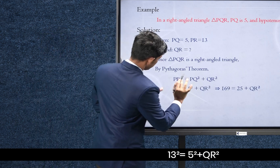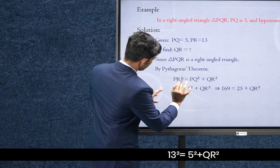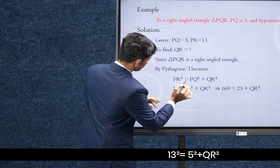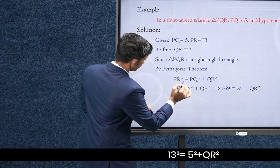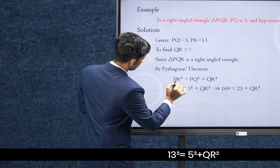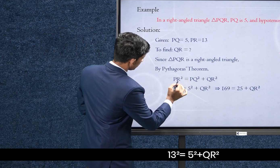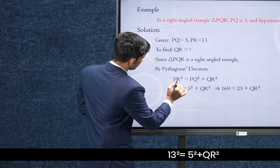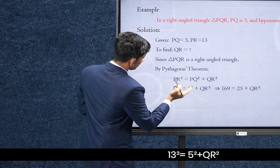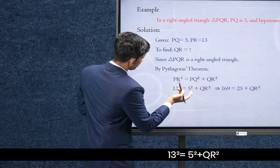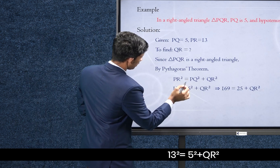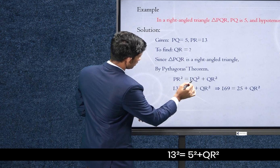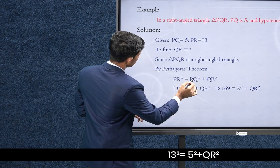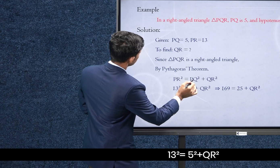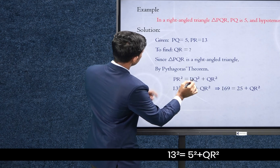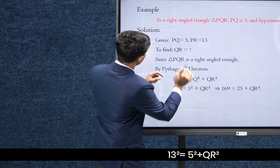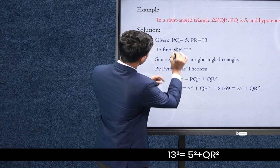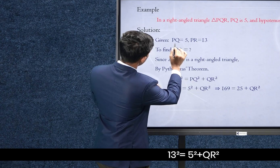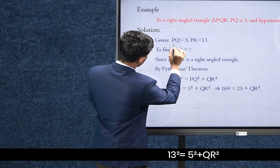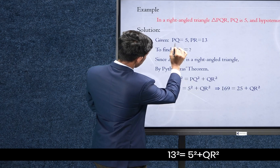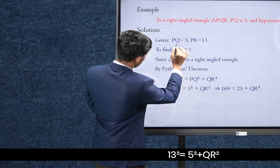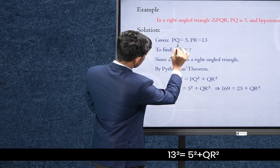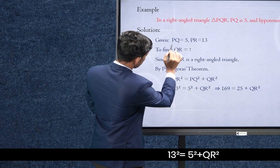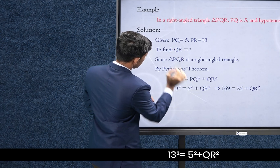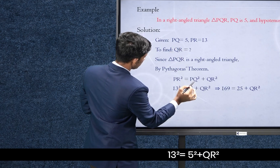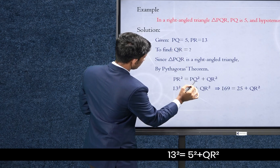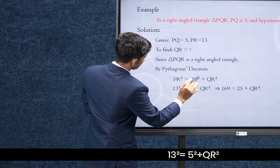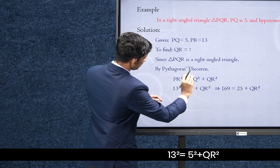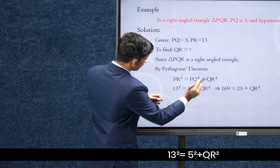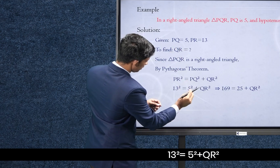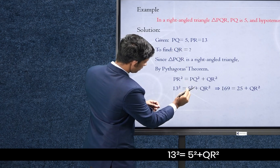13 स्क्वायर इज इक्वल 5 स्क्वायर प्लस QR स्क्वायर,